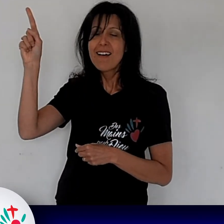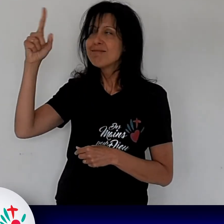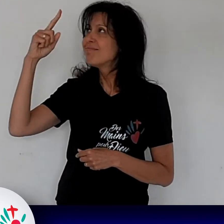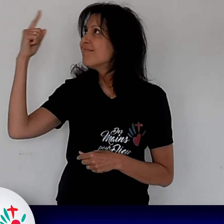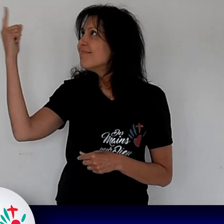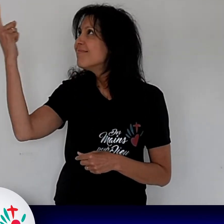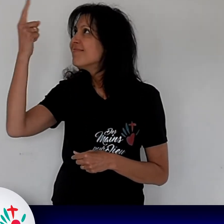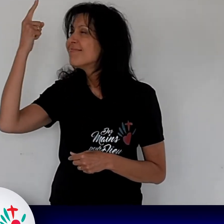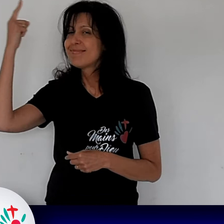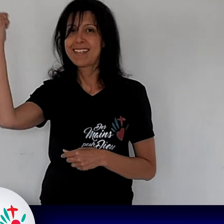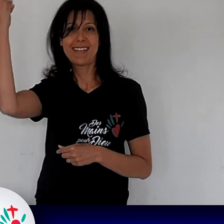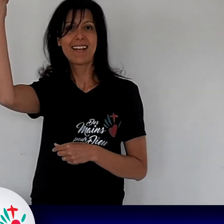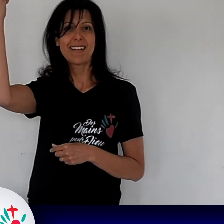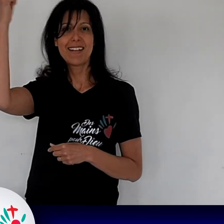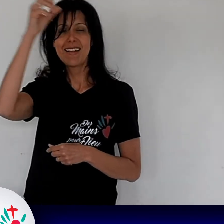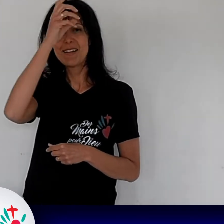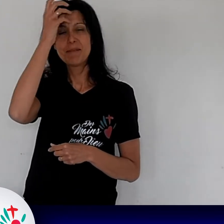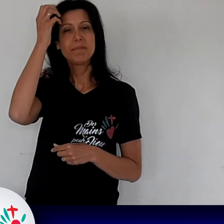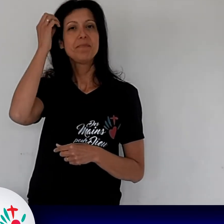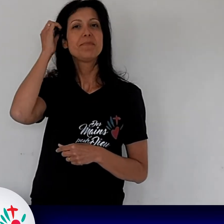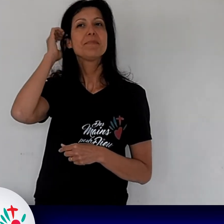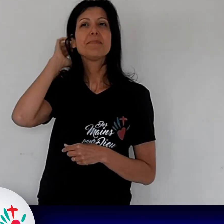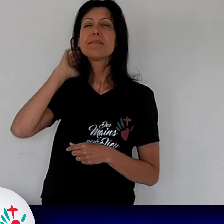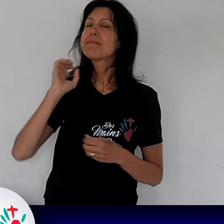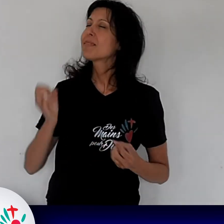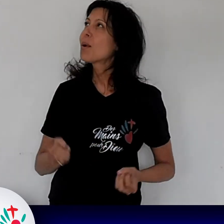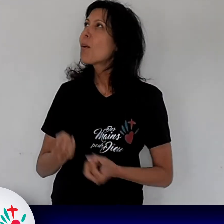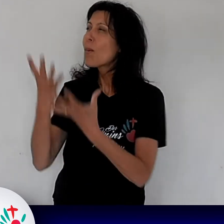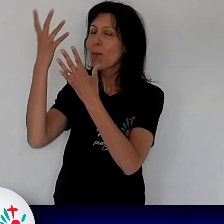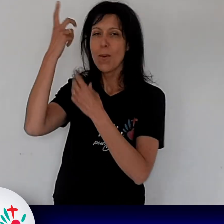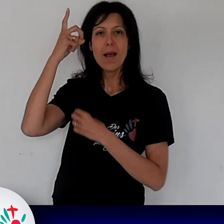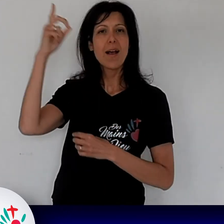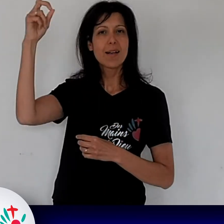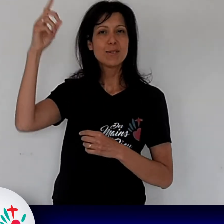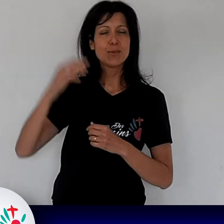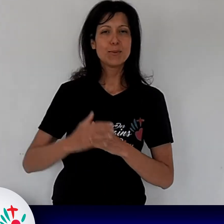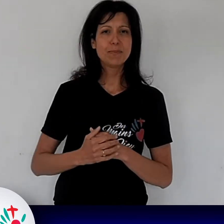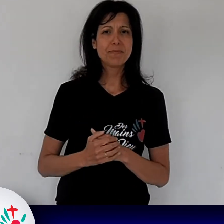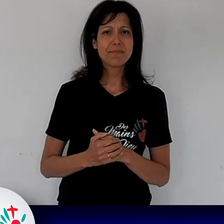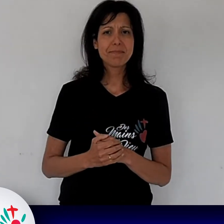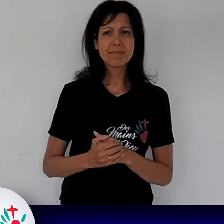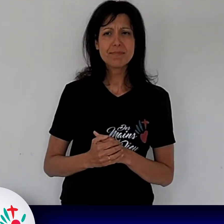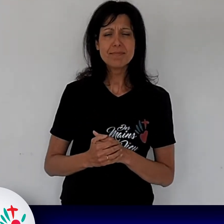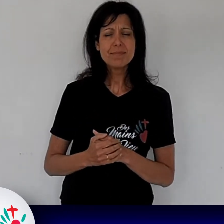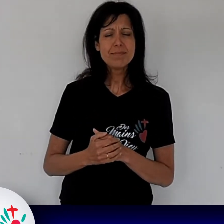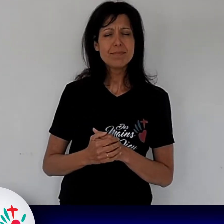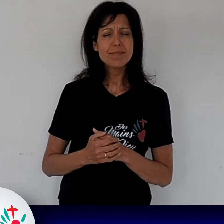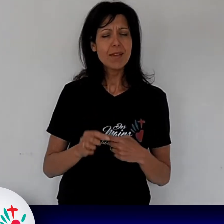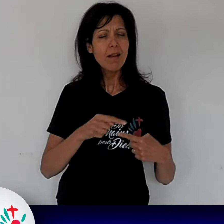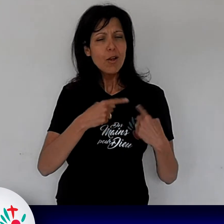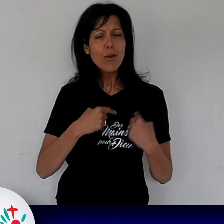éternels. Gloire à Dieu. Merci pour sa parole. Qu'elle bénisse nos cœurs ce matin.